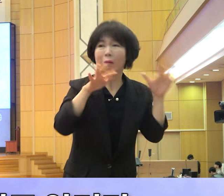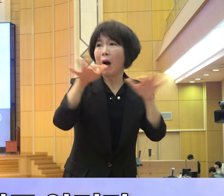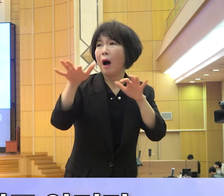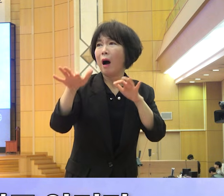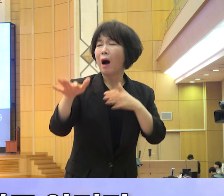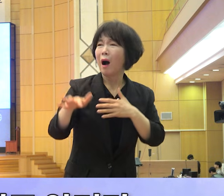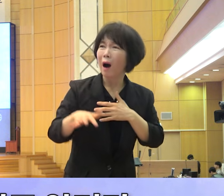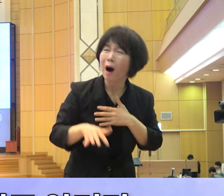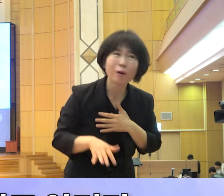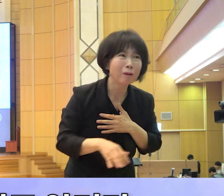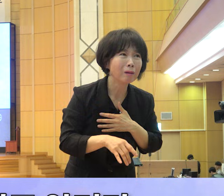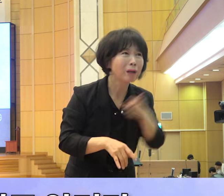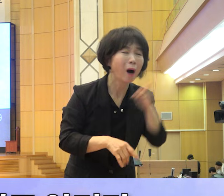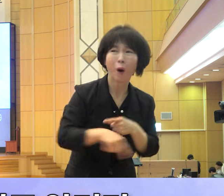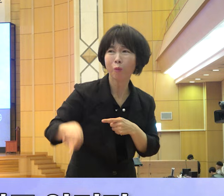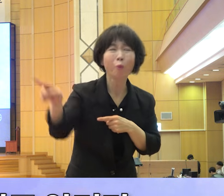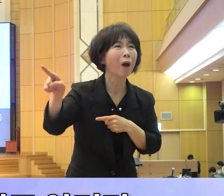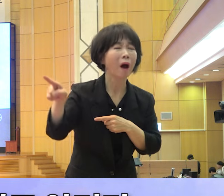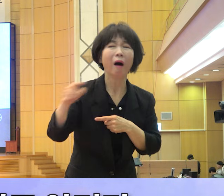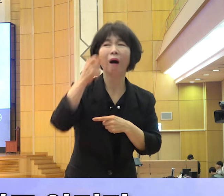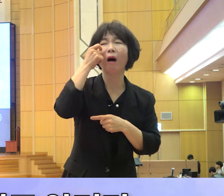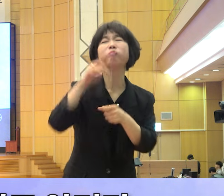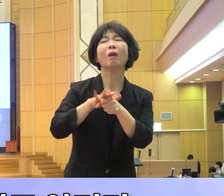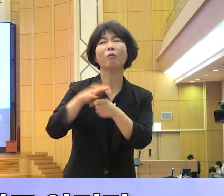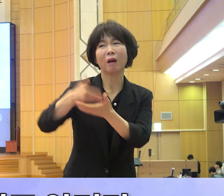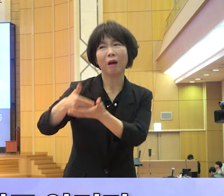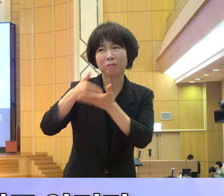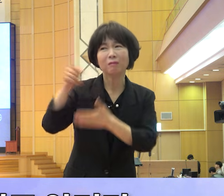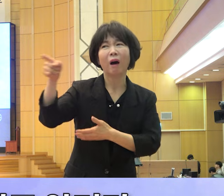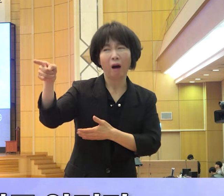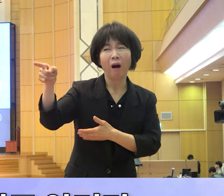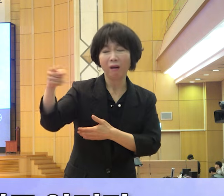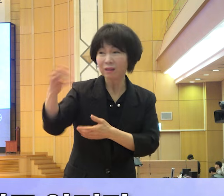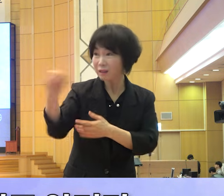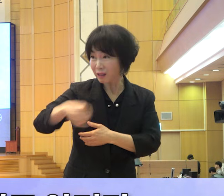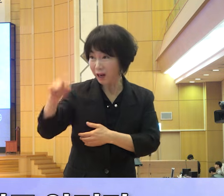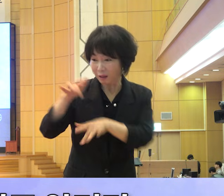사람들도 그래서 불쌍히 여겨달라고 그러는구나.